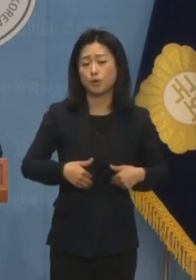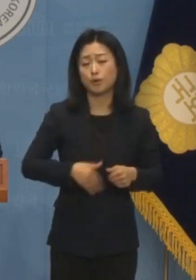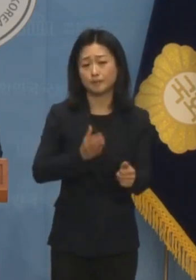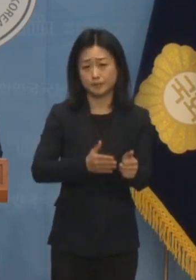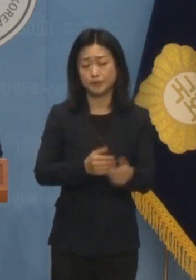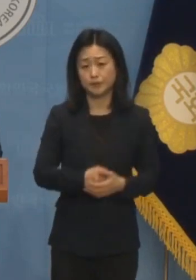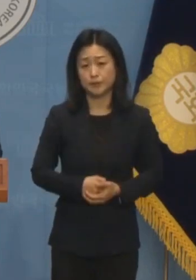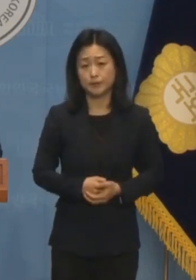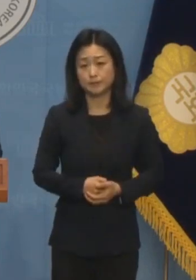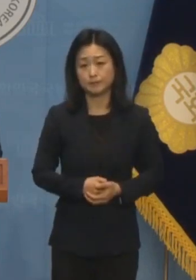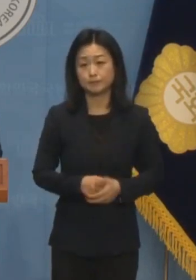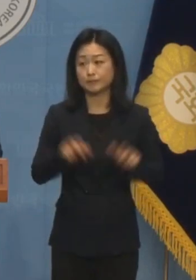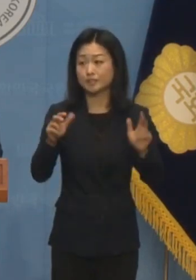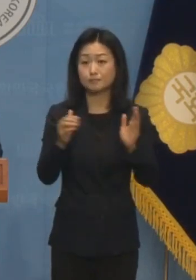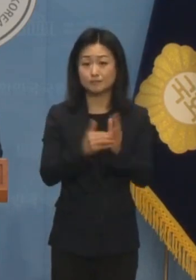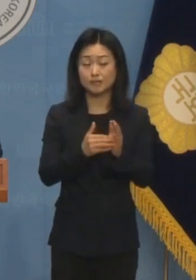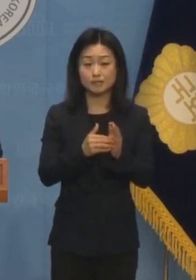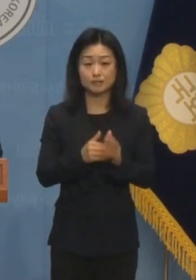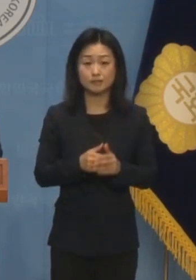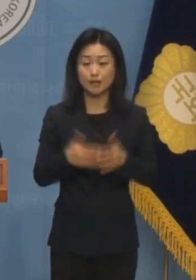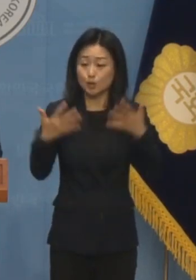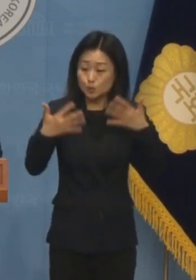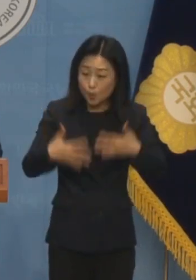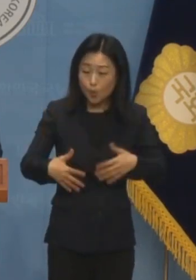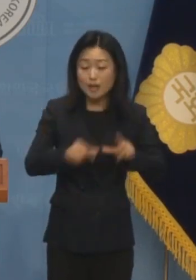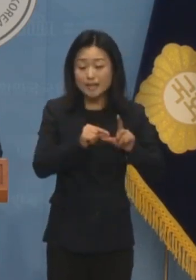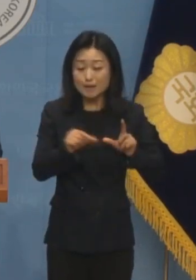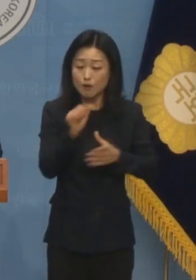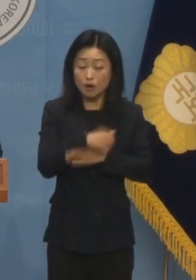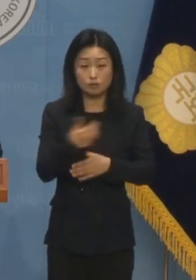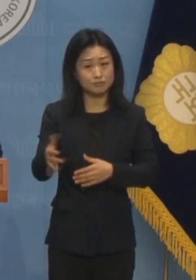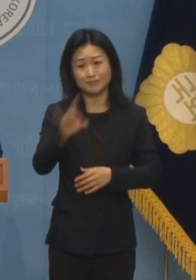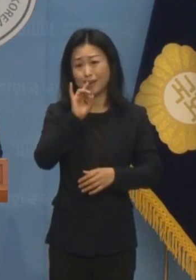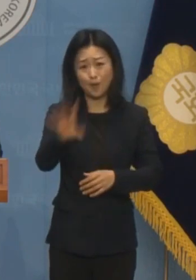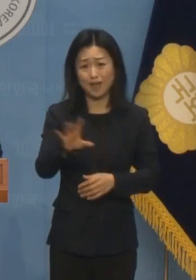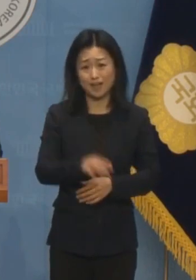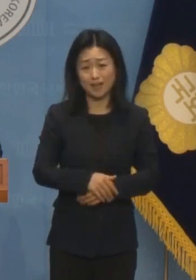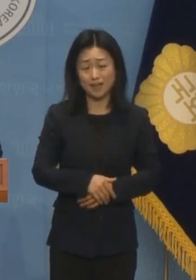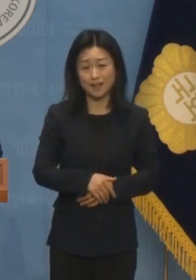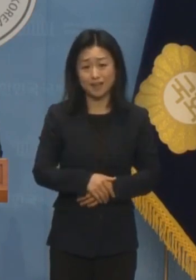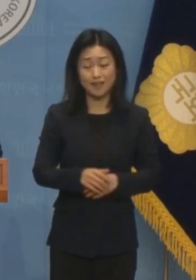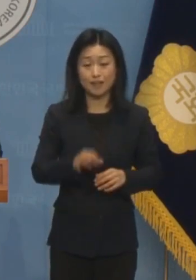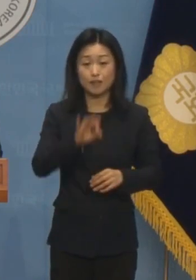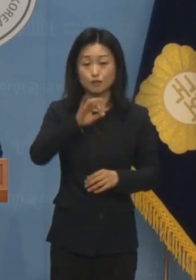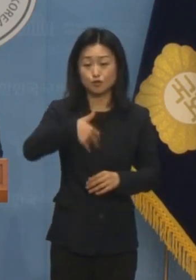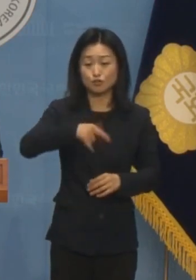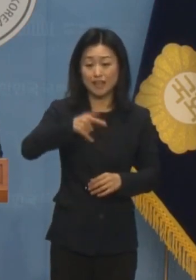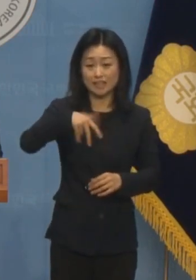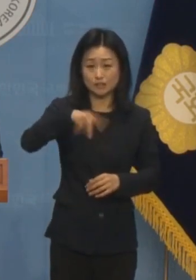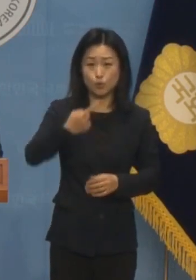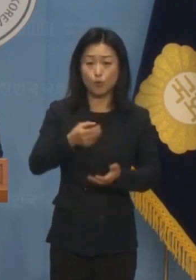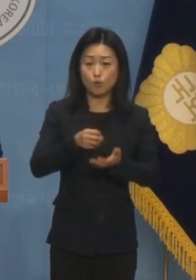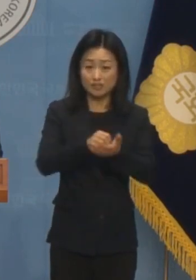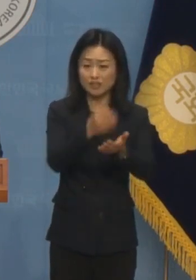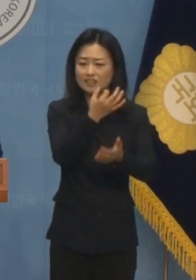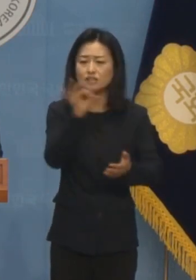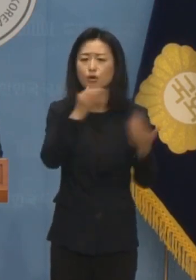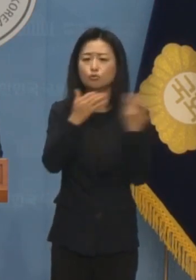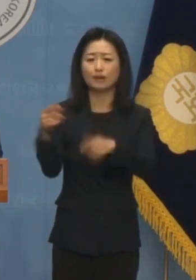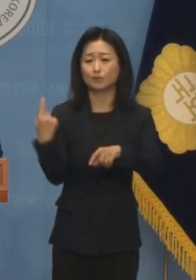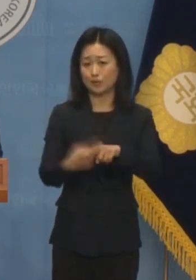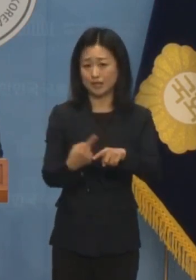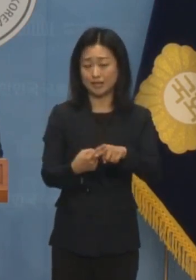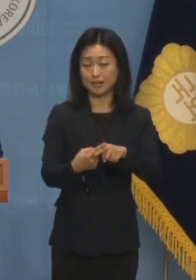해야 합니다 지금처럼 조건부 등재를 논의하겠다고 하는 것은 세계의산 등재를 그냥 인정해